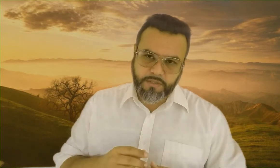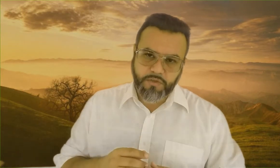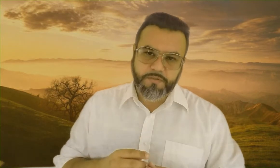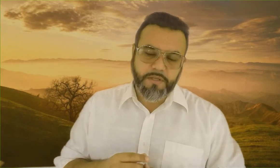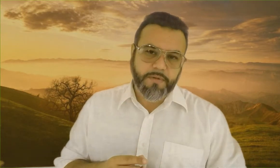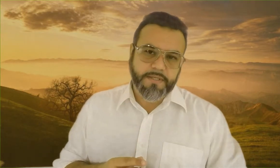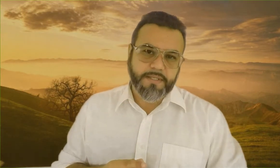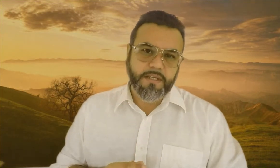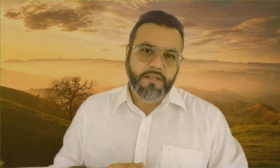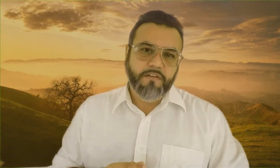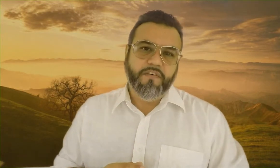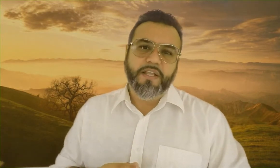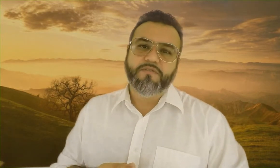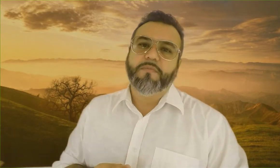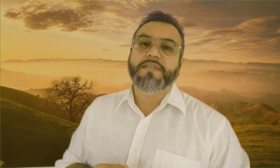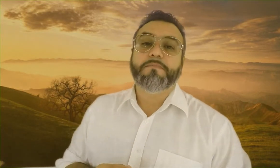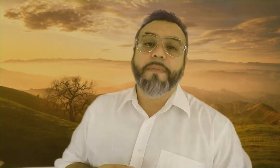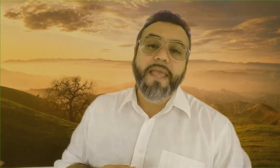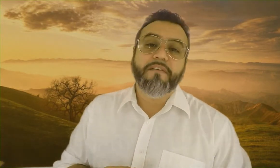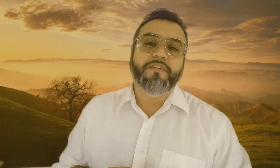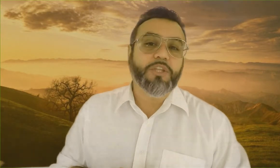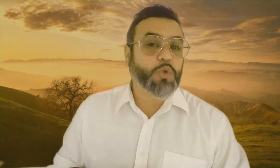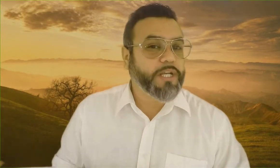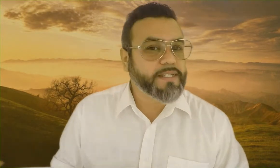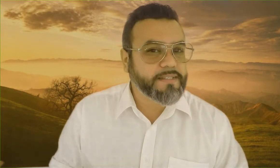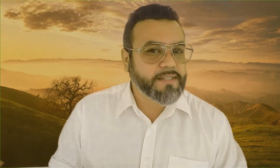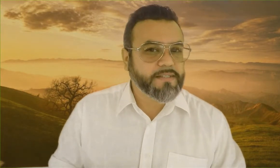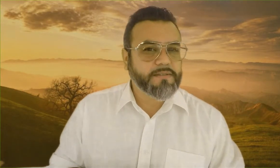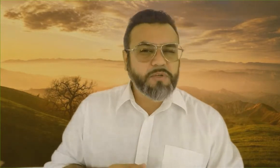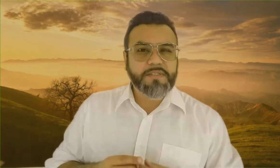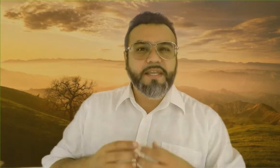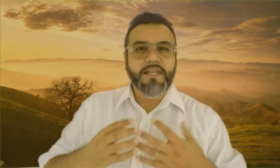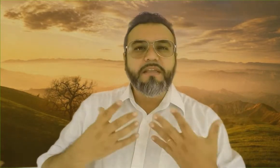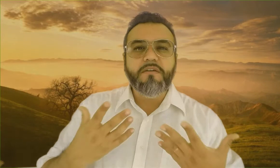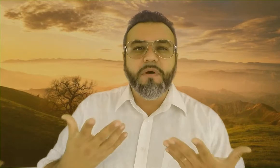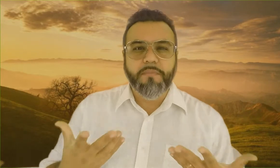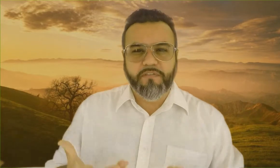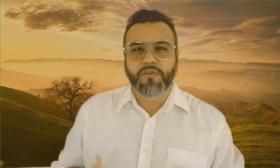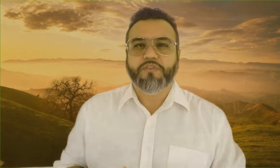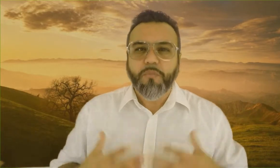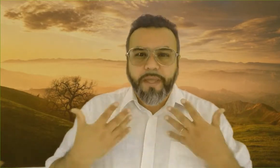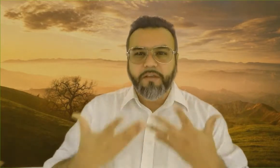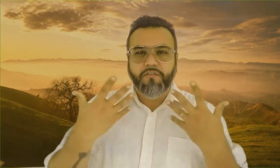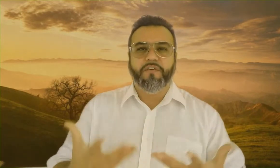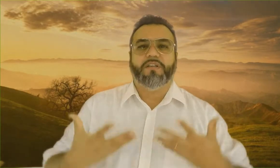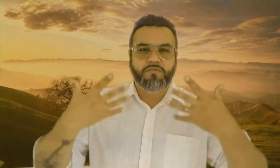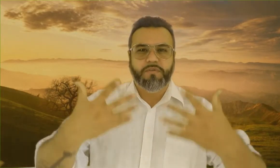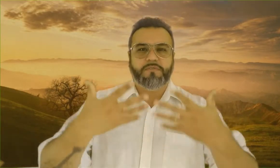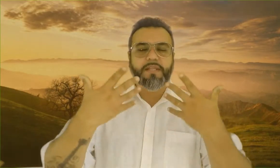traduções bíblicas, né, fala sobre as bem-aventuranças. O que seria uma bem-aventurança? Como é que eu faço isso em